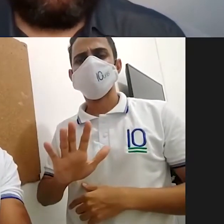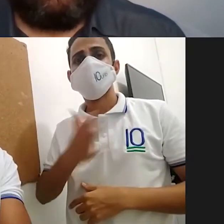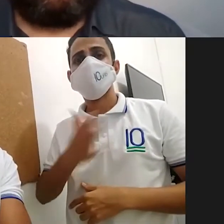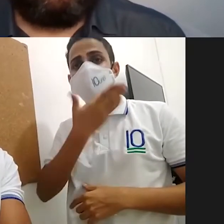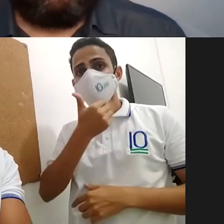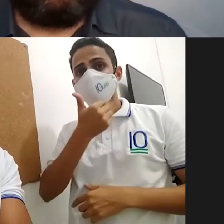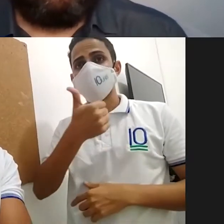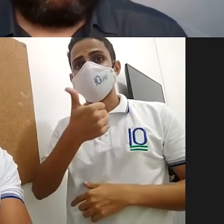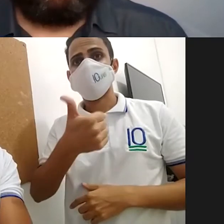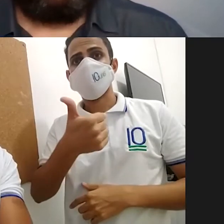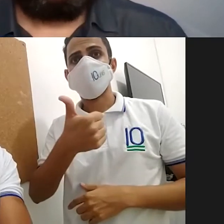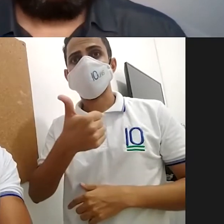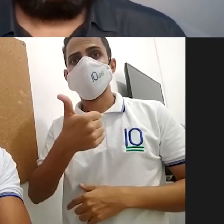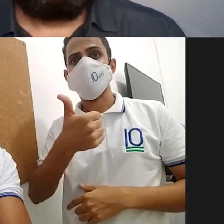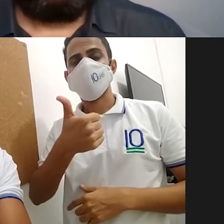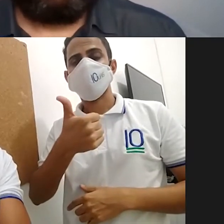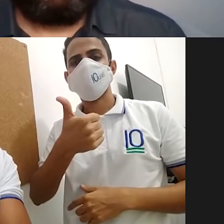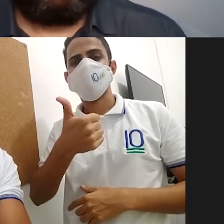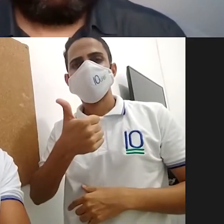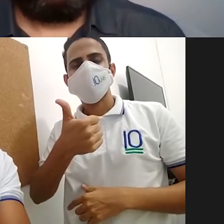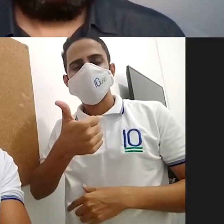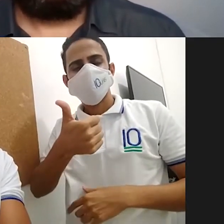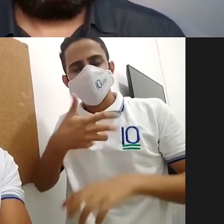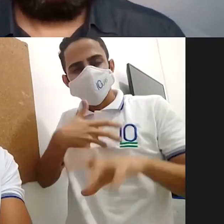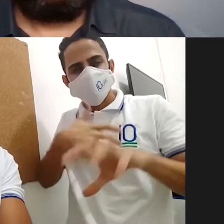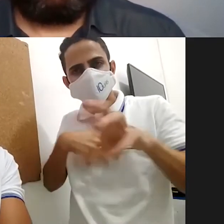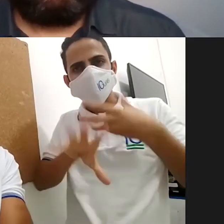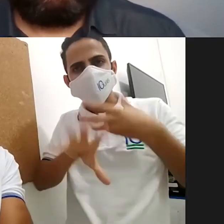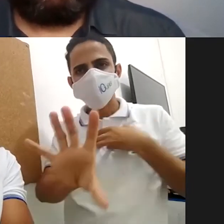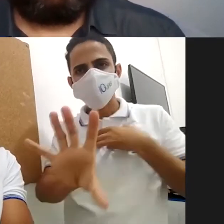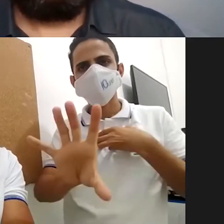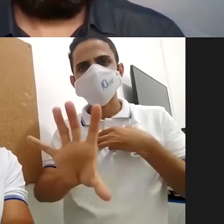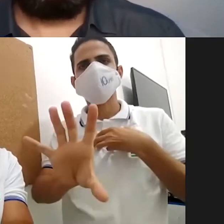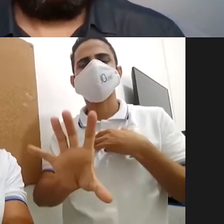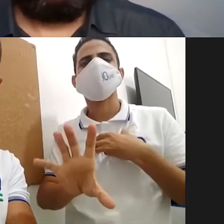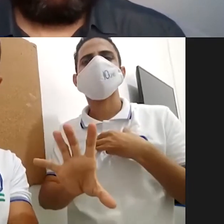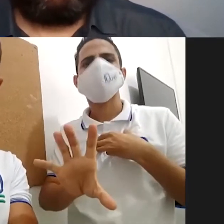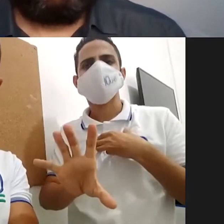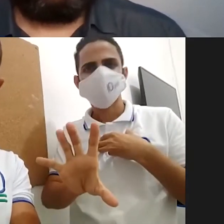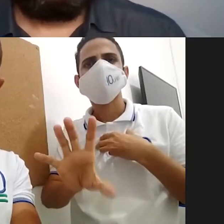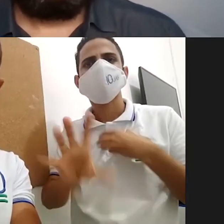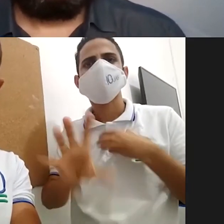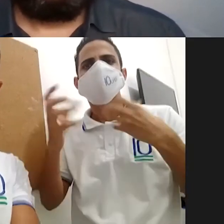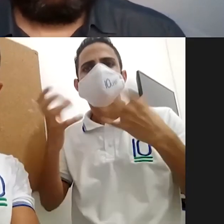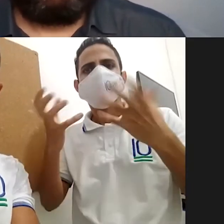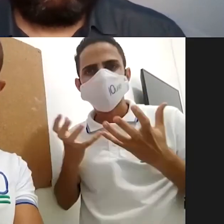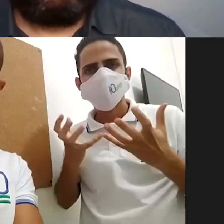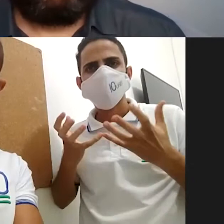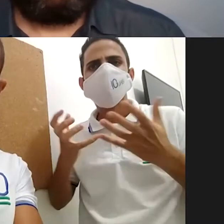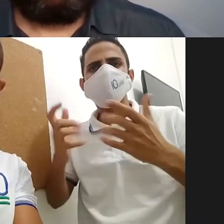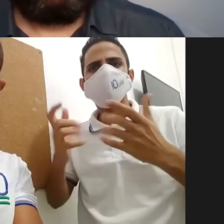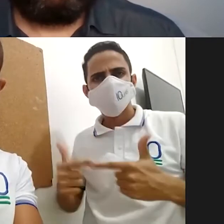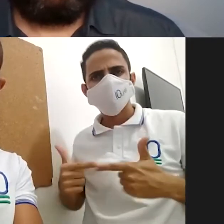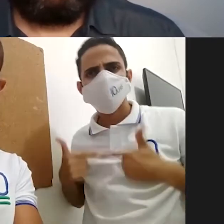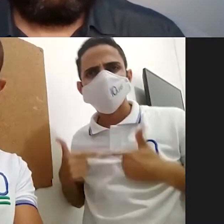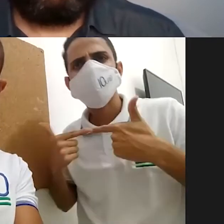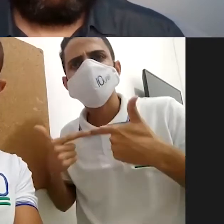exercitando a minha empatia. E estou realmente saindo do sofá, correndo atrás